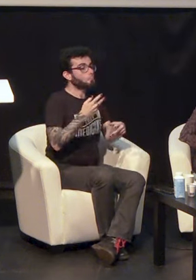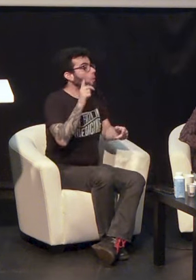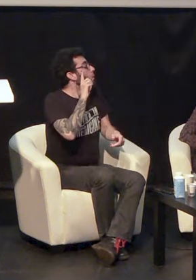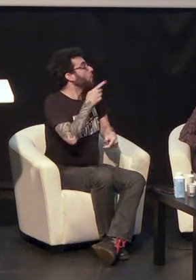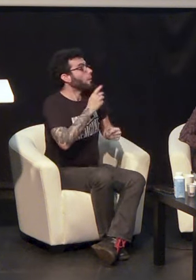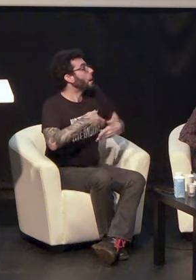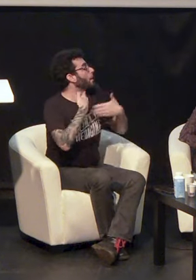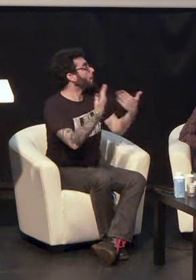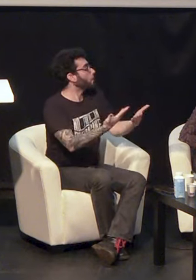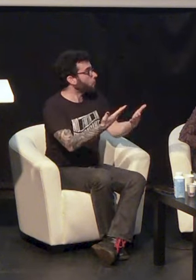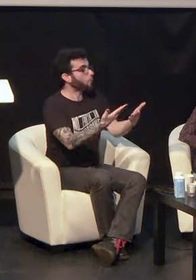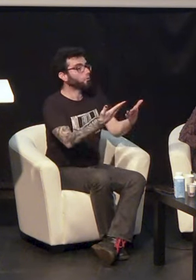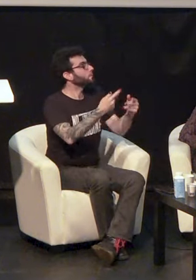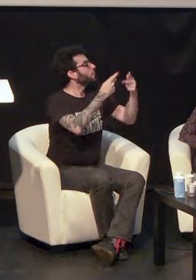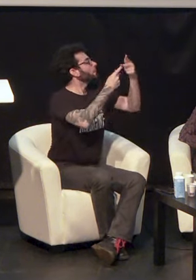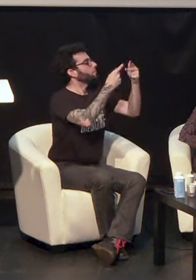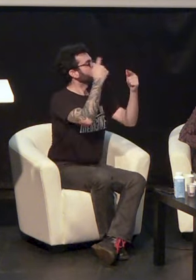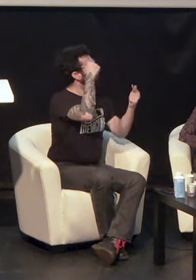les professeurs